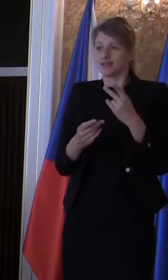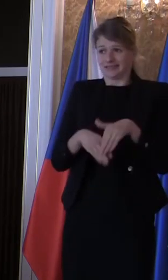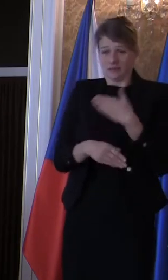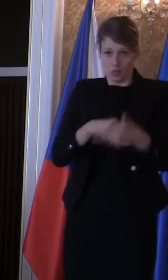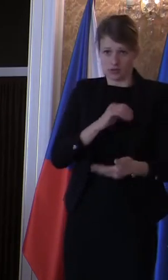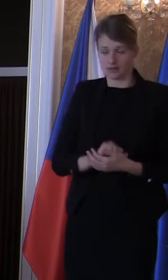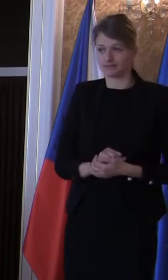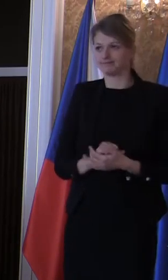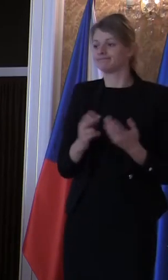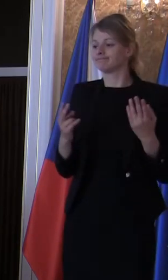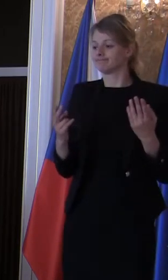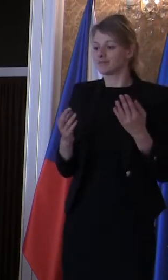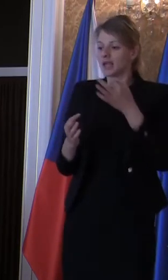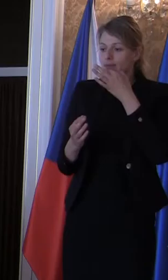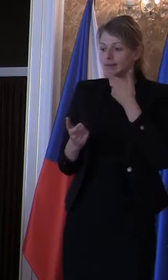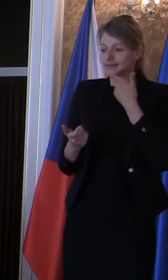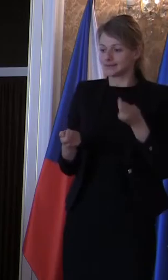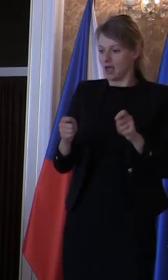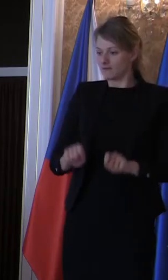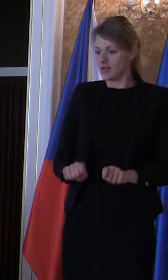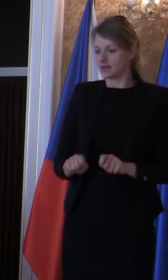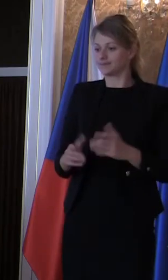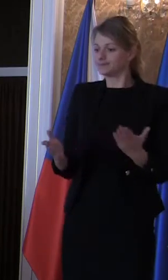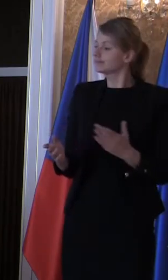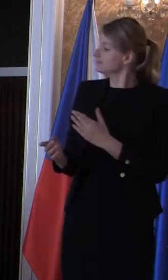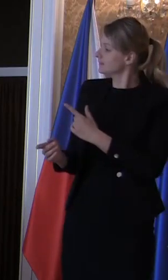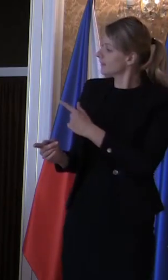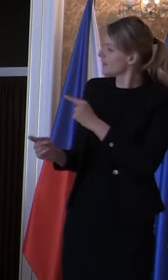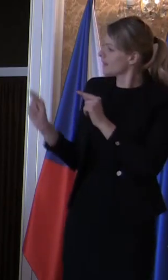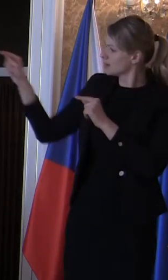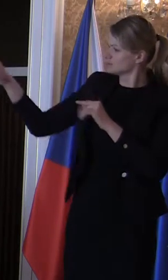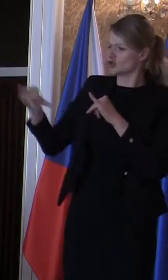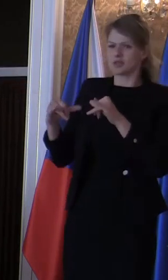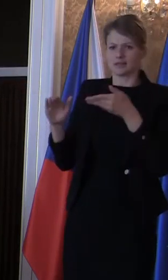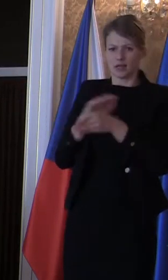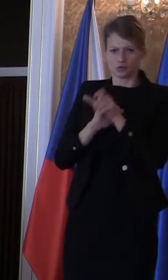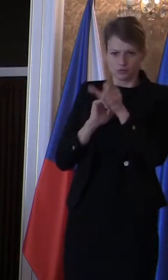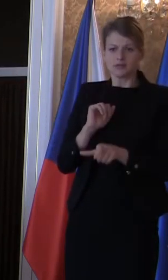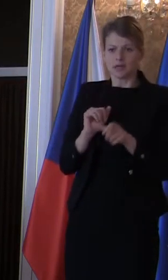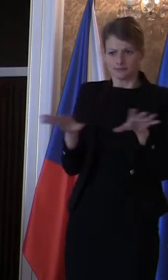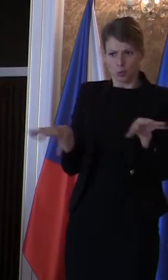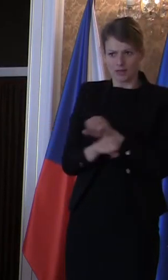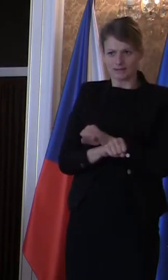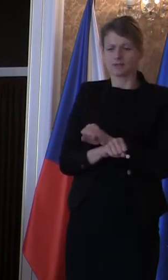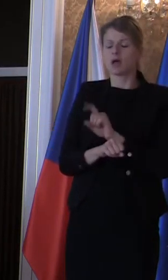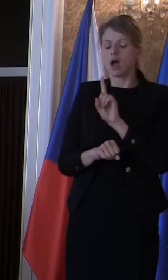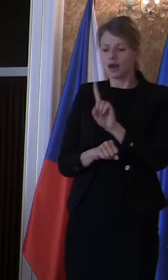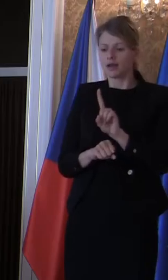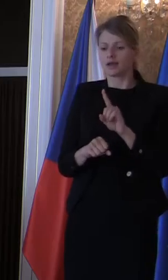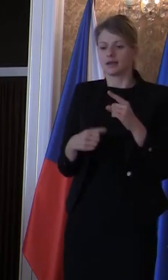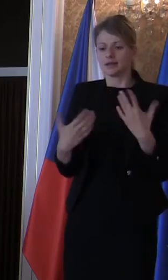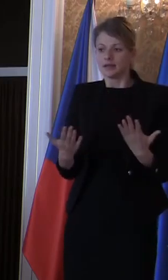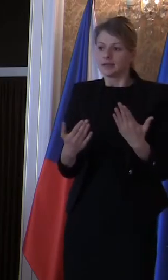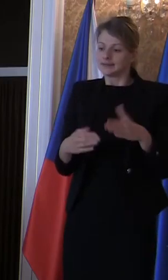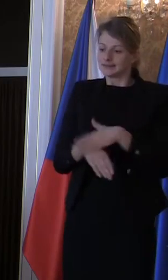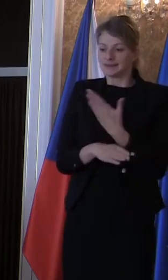a možná jenom doplním to, co říká pan kolega z asociace, ano, vytvořil nějaké nové prostředí, ale vlastně snaží se